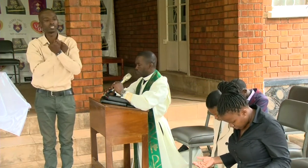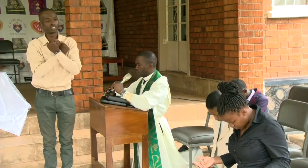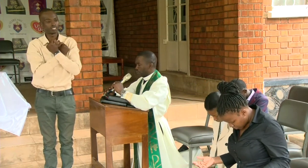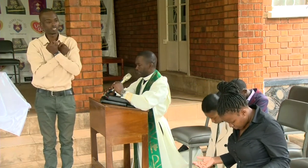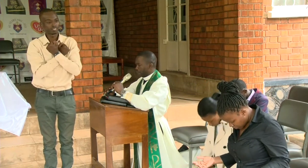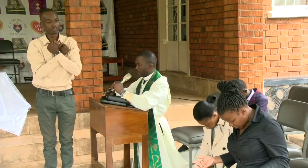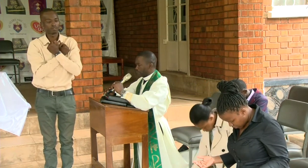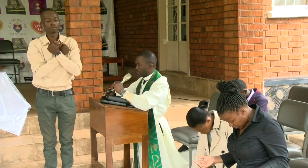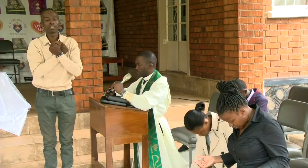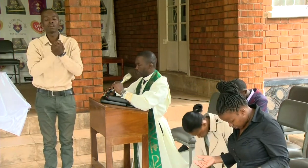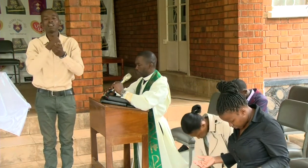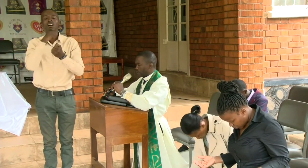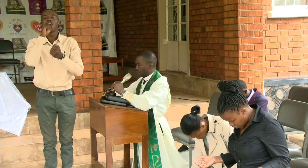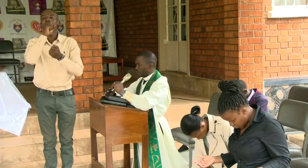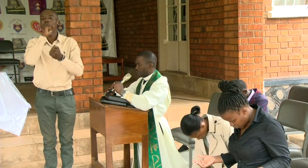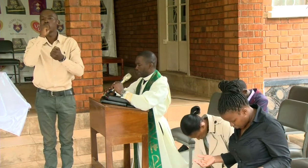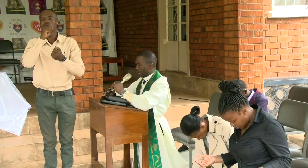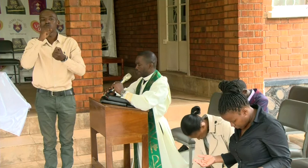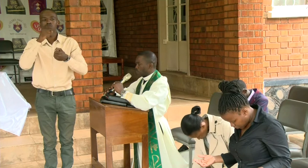abakulu n'abato